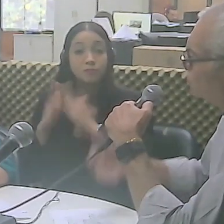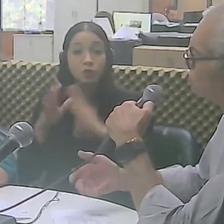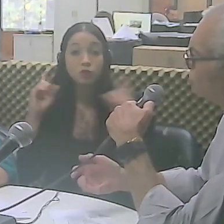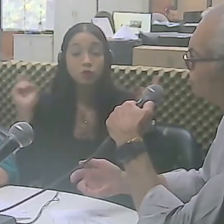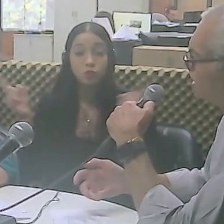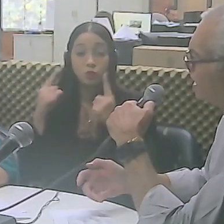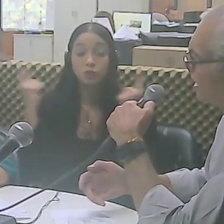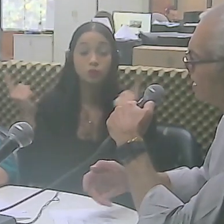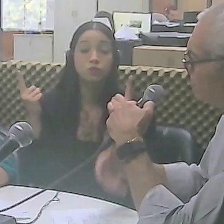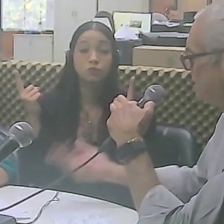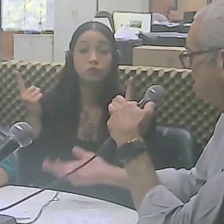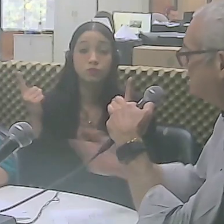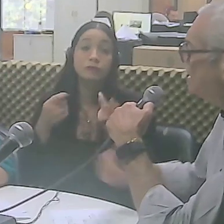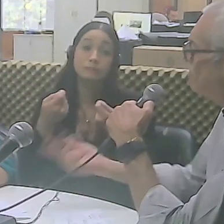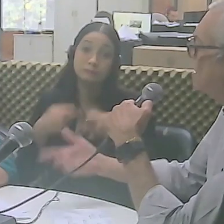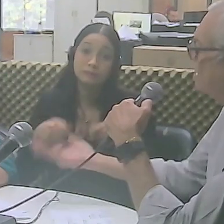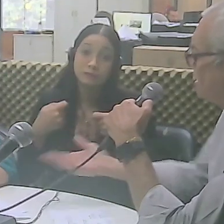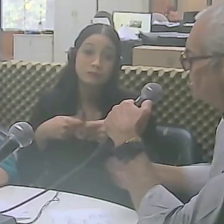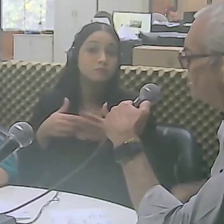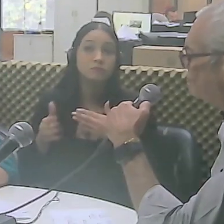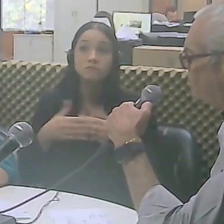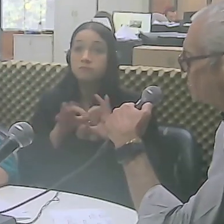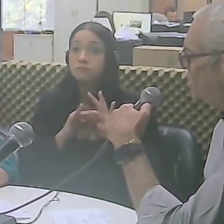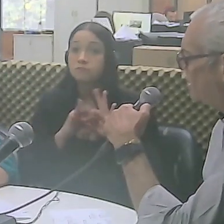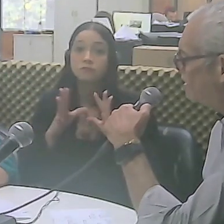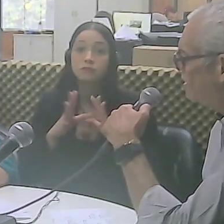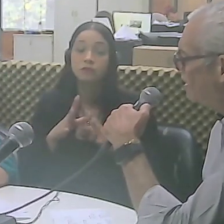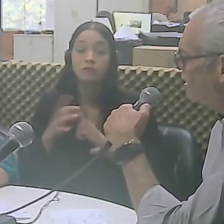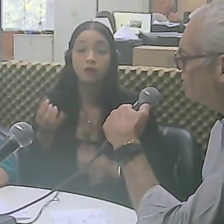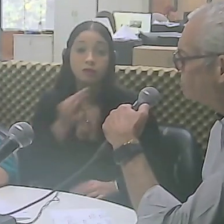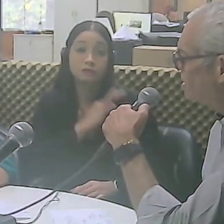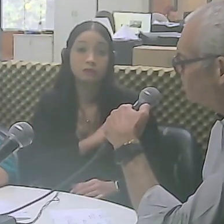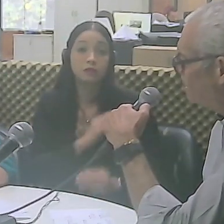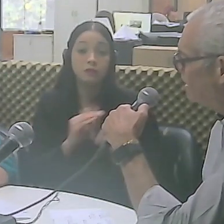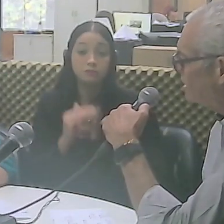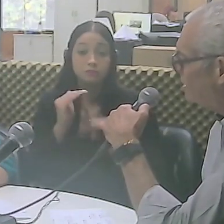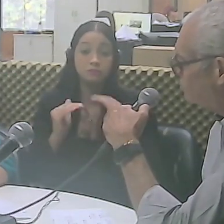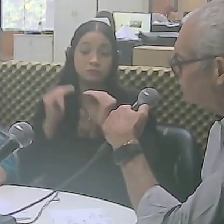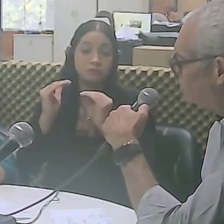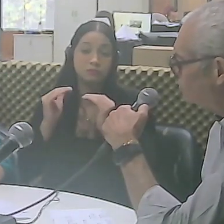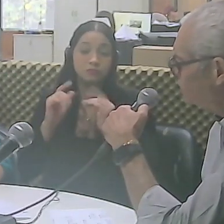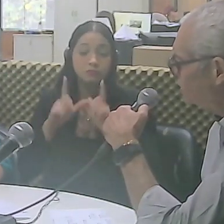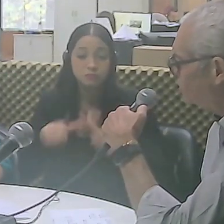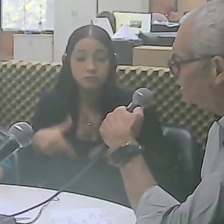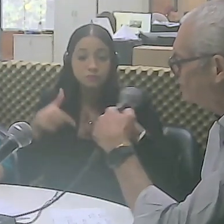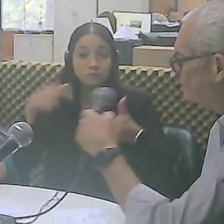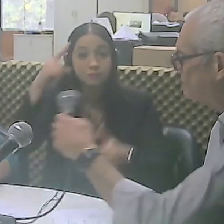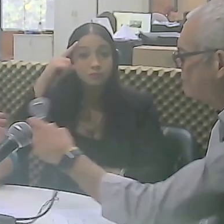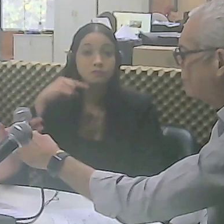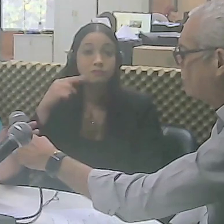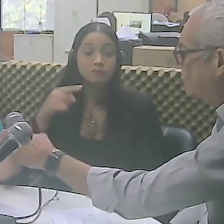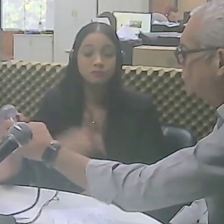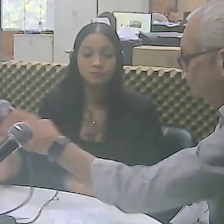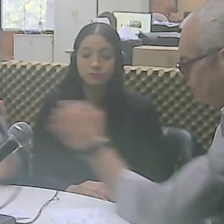todo mundo que precisa, independente da faixa de renda, né? E é nisso que a gente tem que estar atuando no dia a dia.